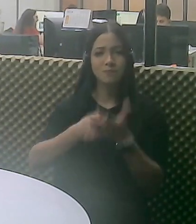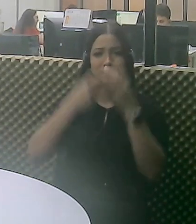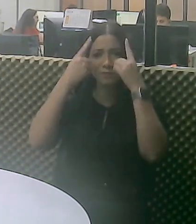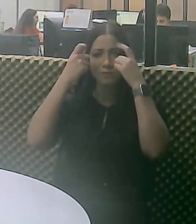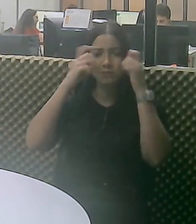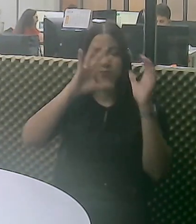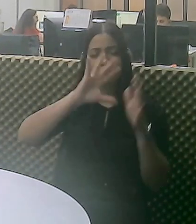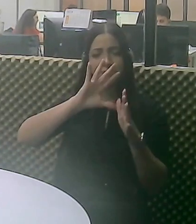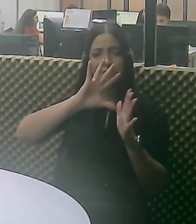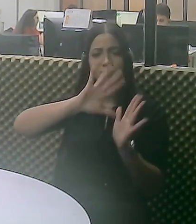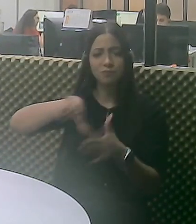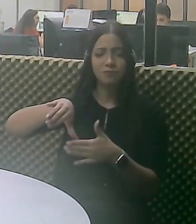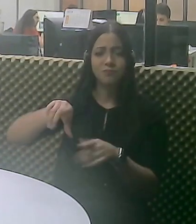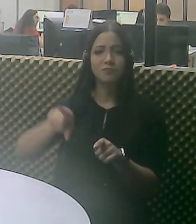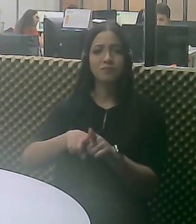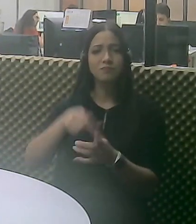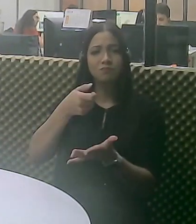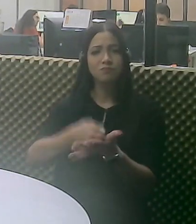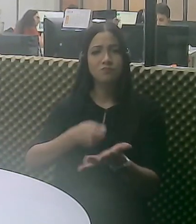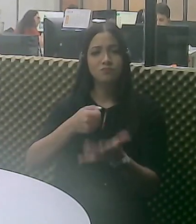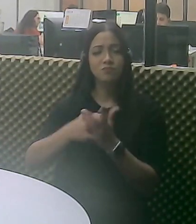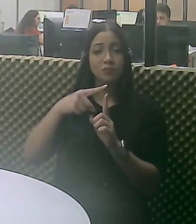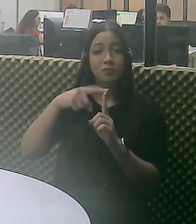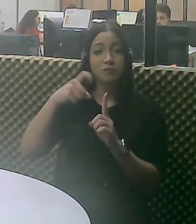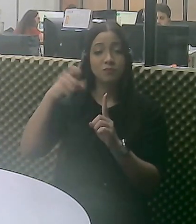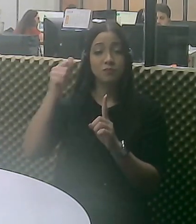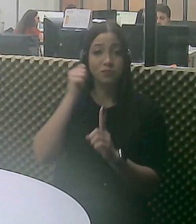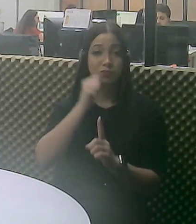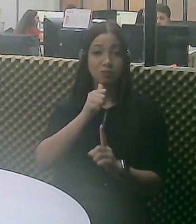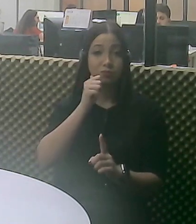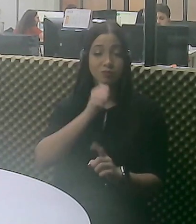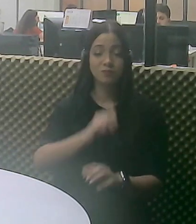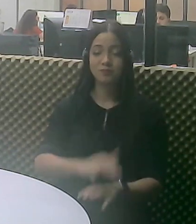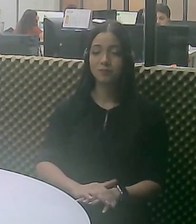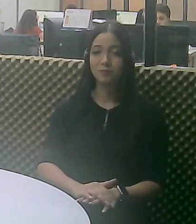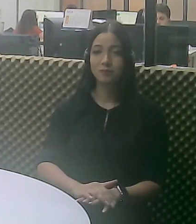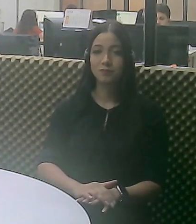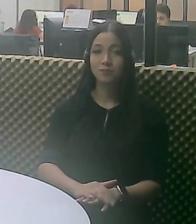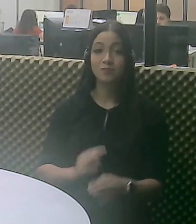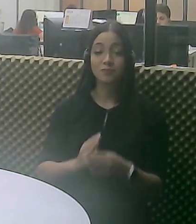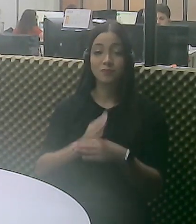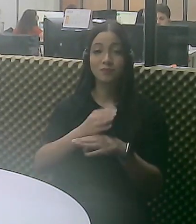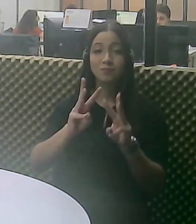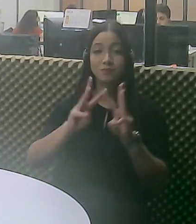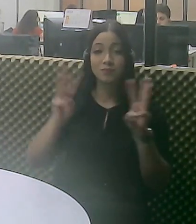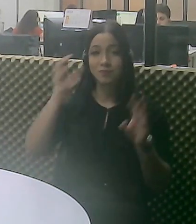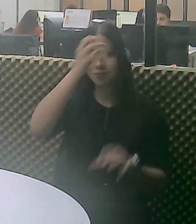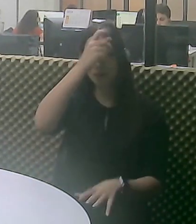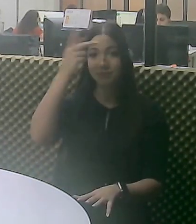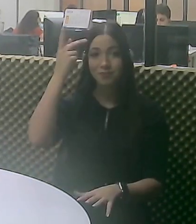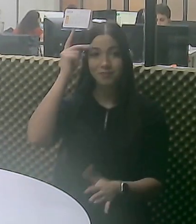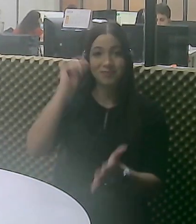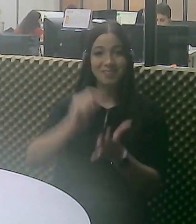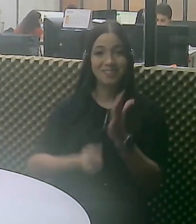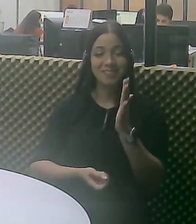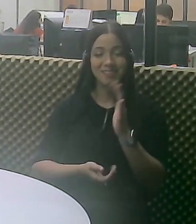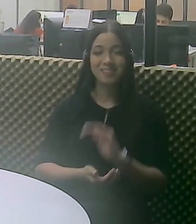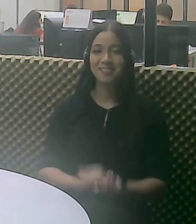violência de gênero e atua no combate à violência contra a mulher. Acesse o portal da Prefeitura e se inscreva.